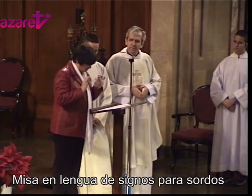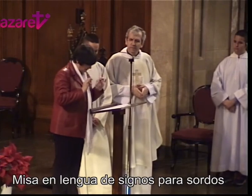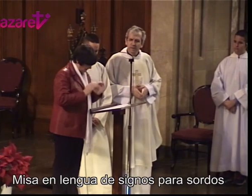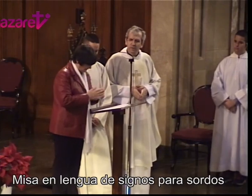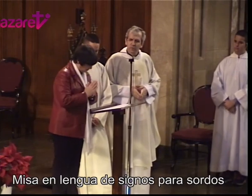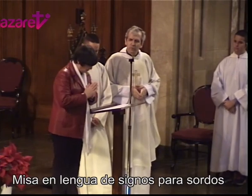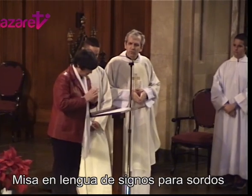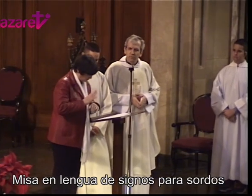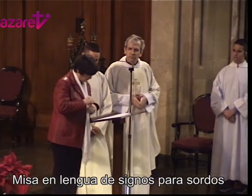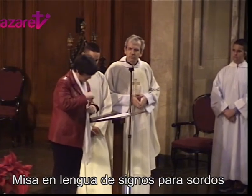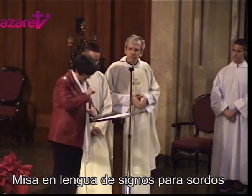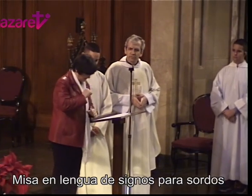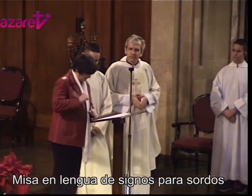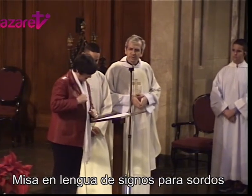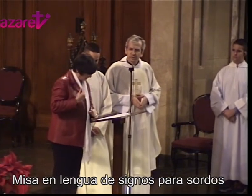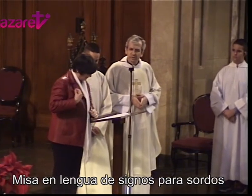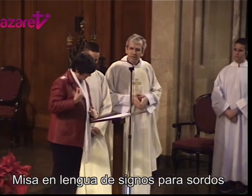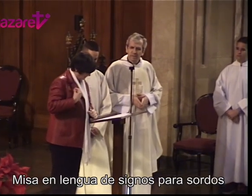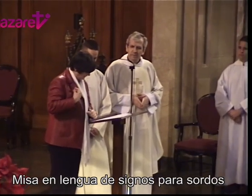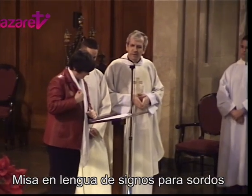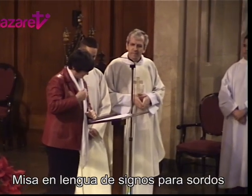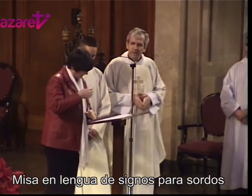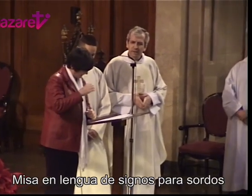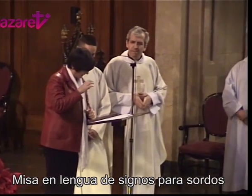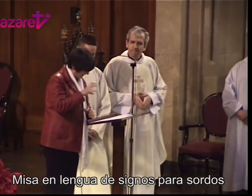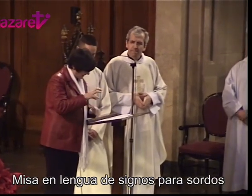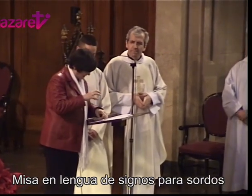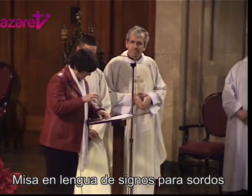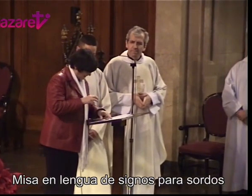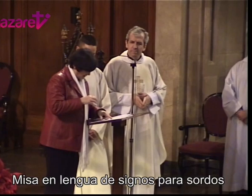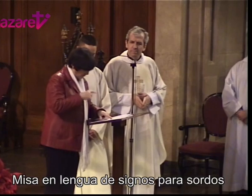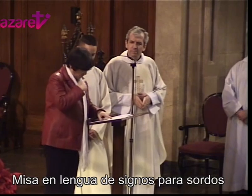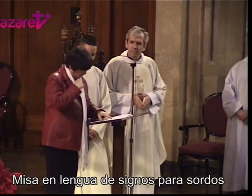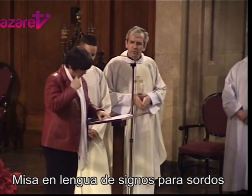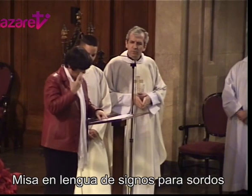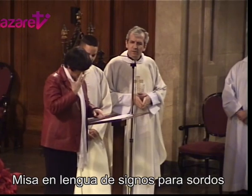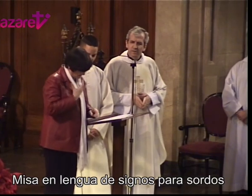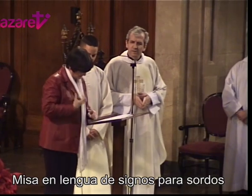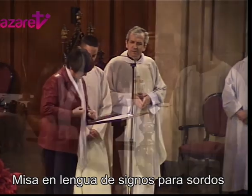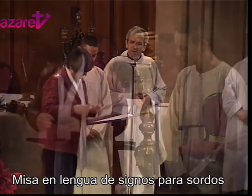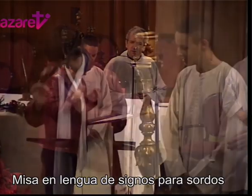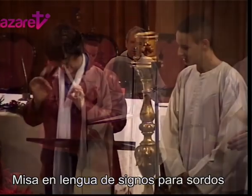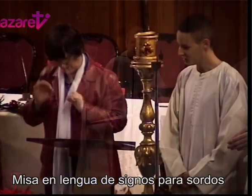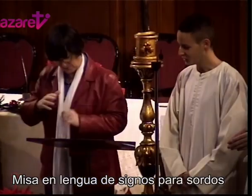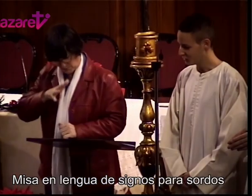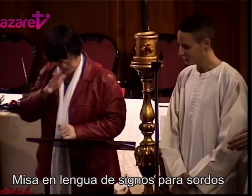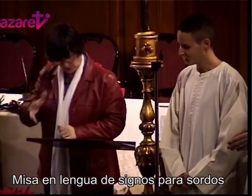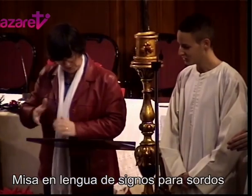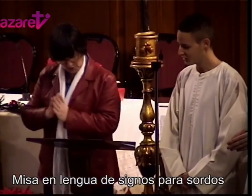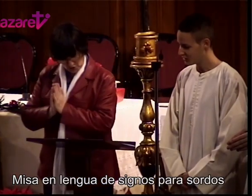especial, oremos por los que tienen su vida marcada por el dolor y la tristeza, sea cual sea el motivo.